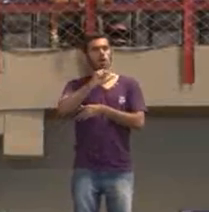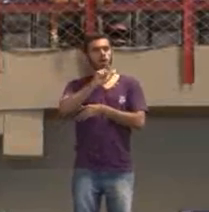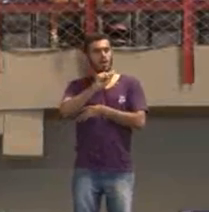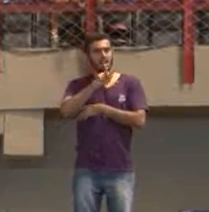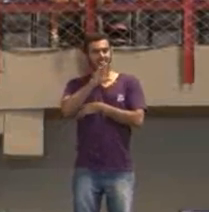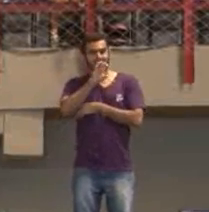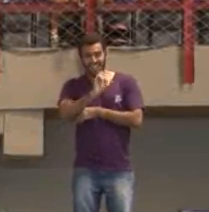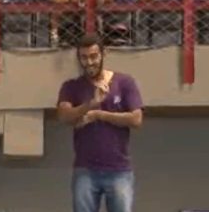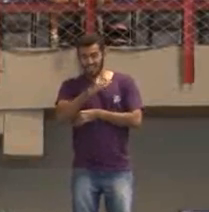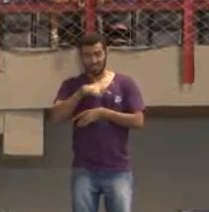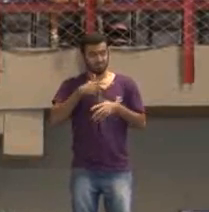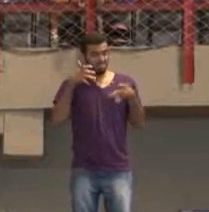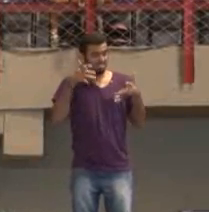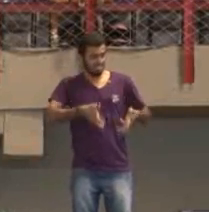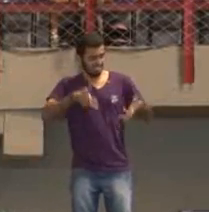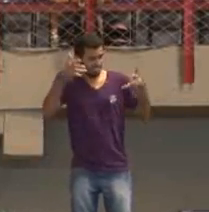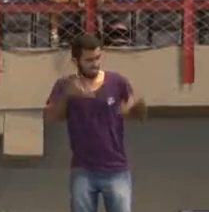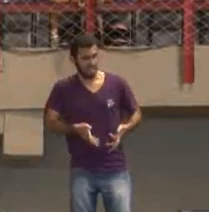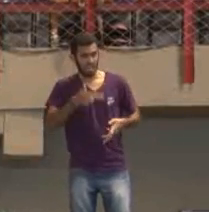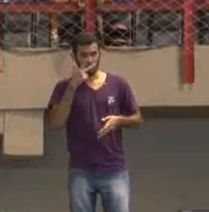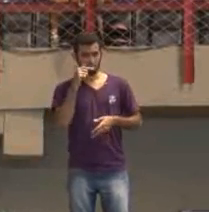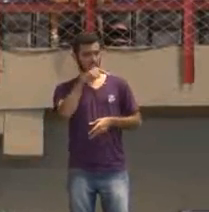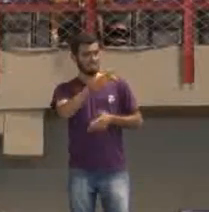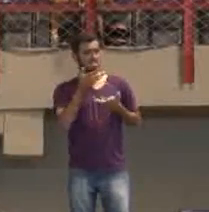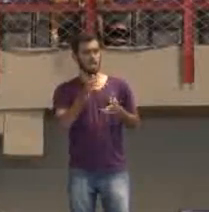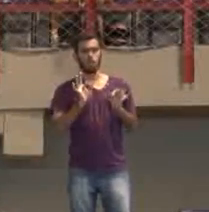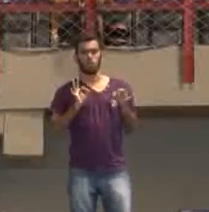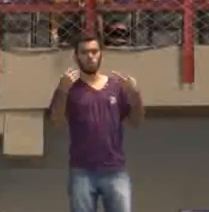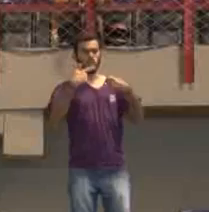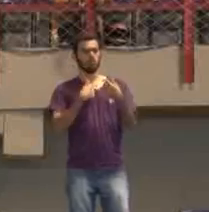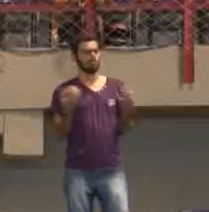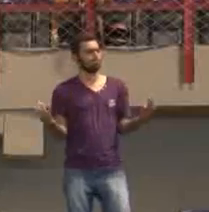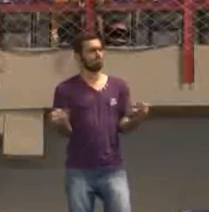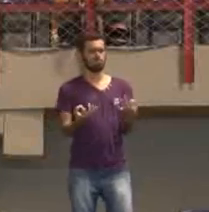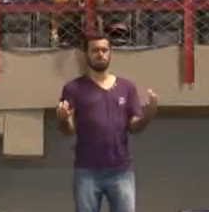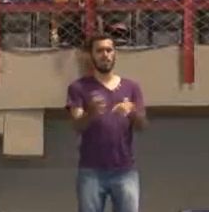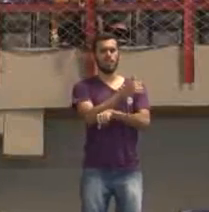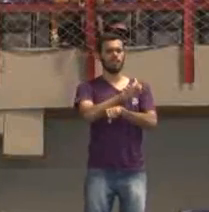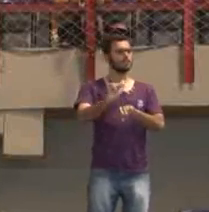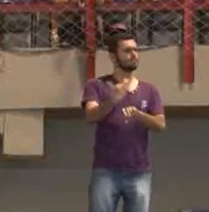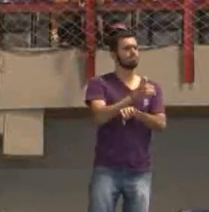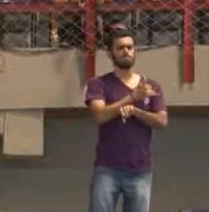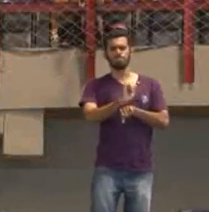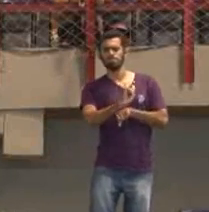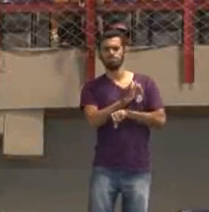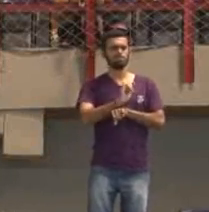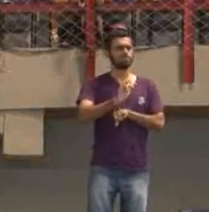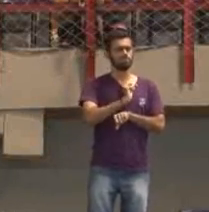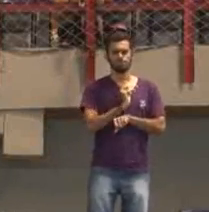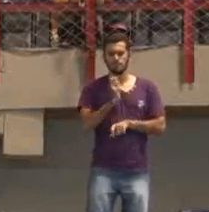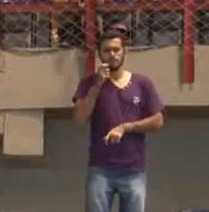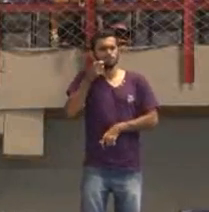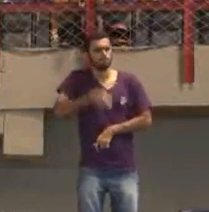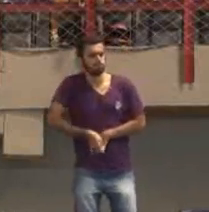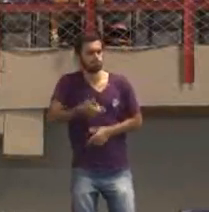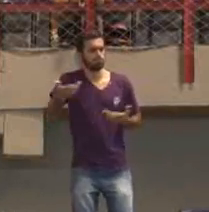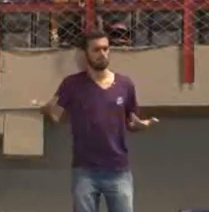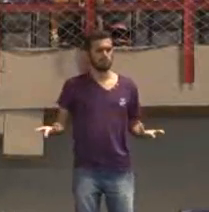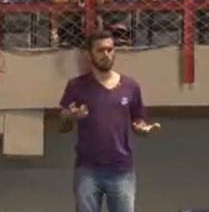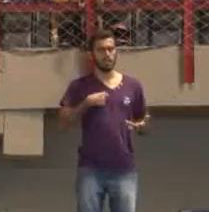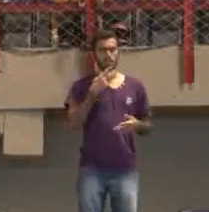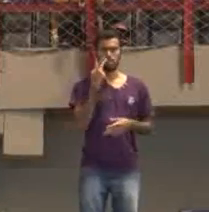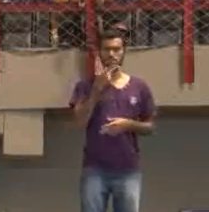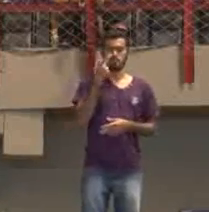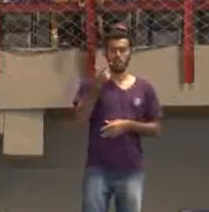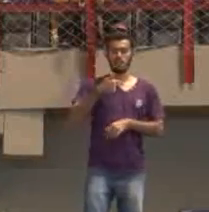chatinho quer dizer perfeccionista. Tão chatinho, tão perfeccionista que dizia: